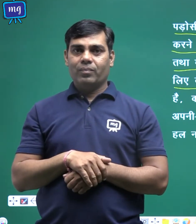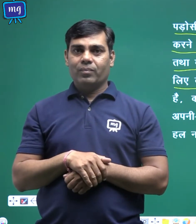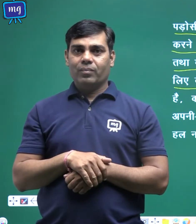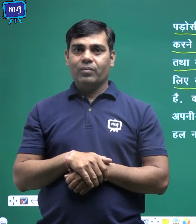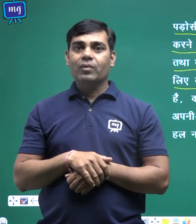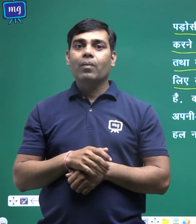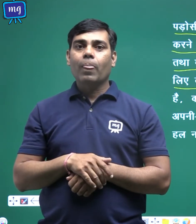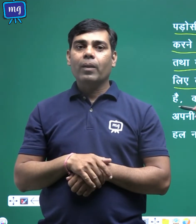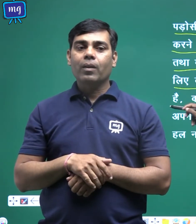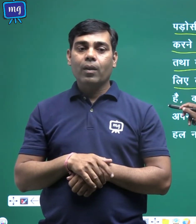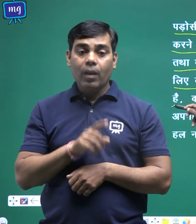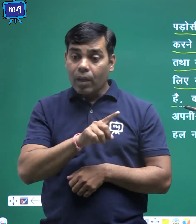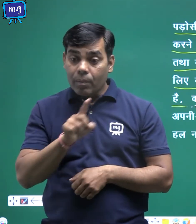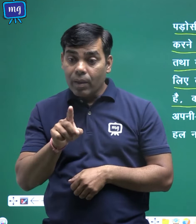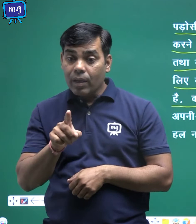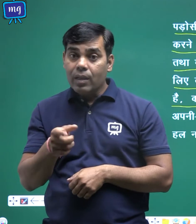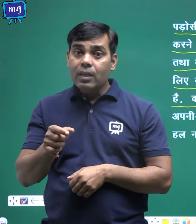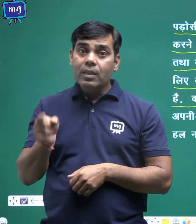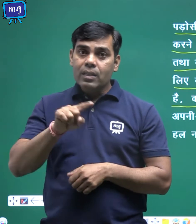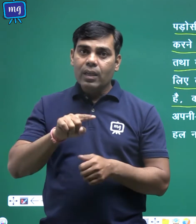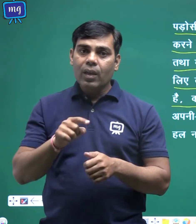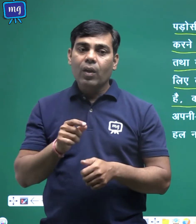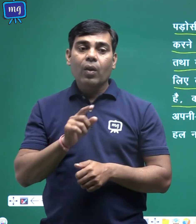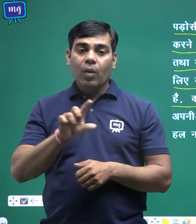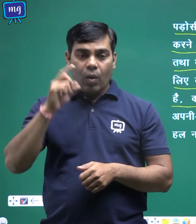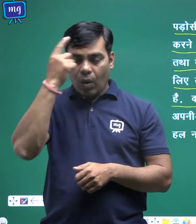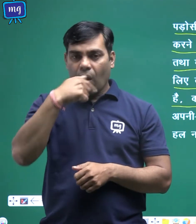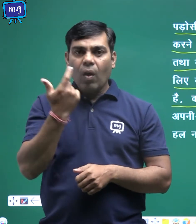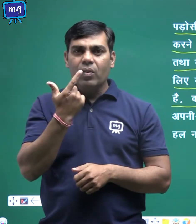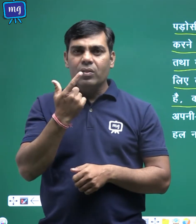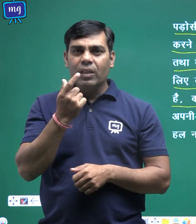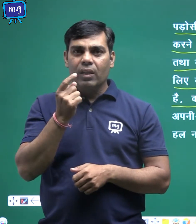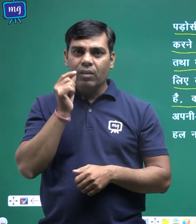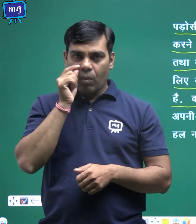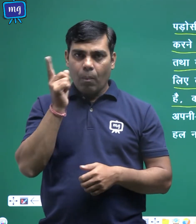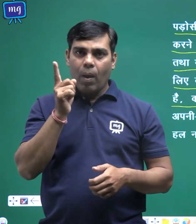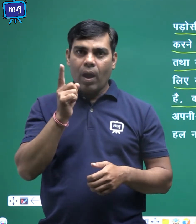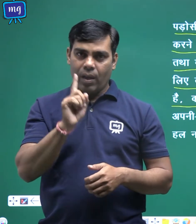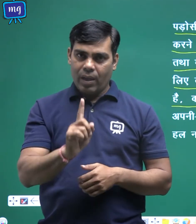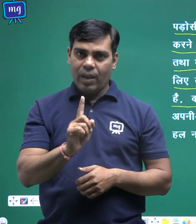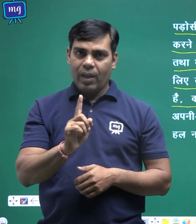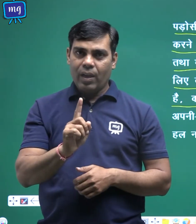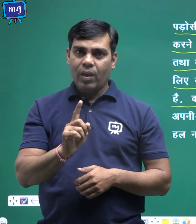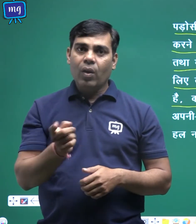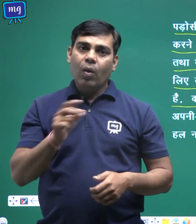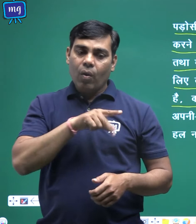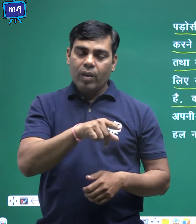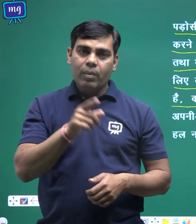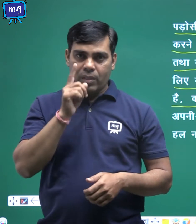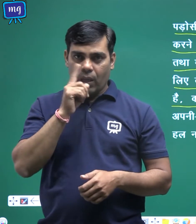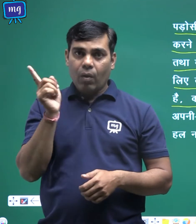कौन सी माँ है और कौन सी बेटी? प्यारे बच्चों,